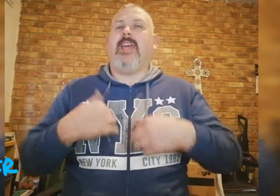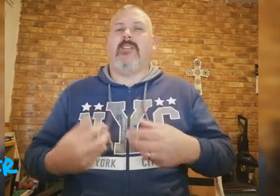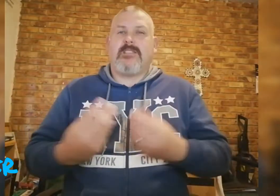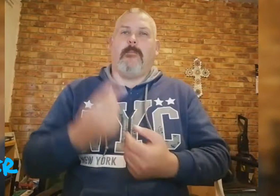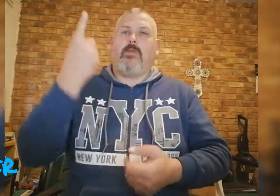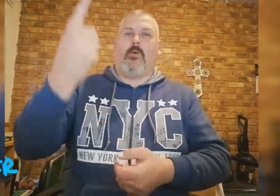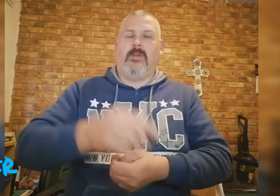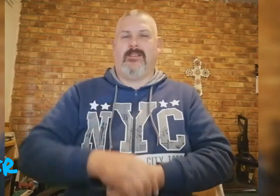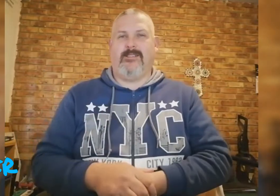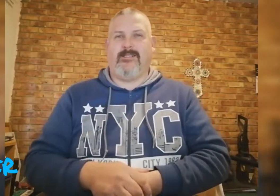lewe, saam met hom,